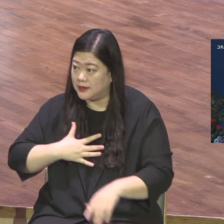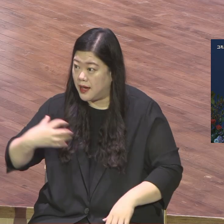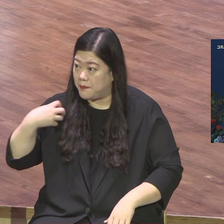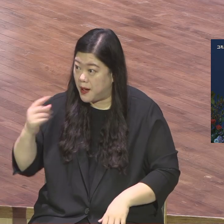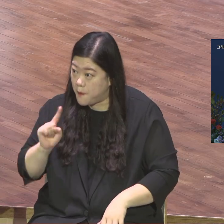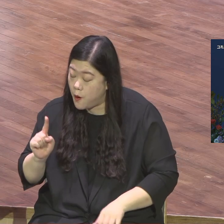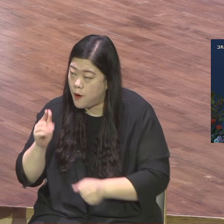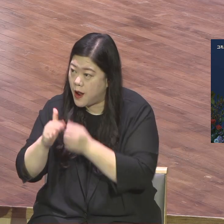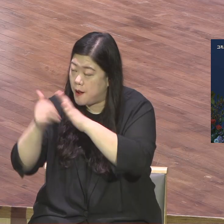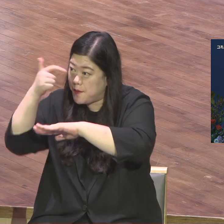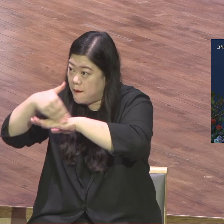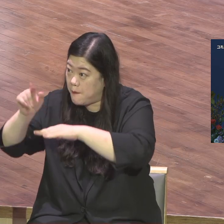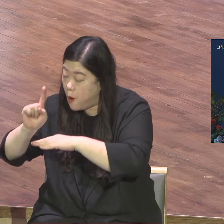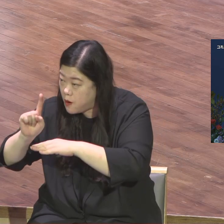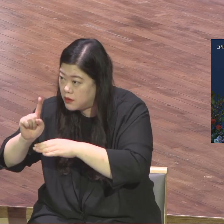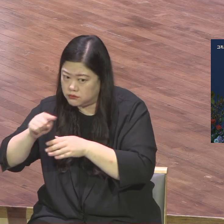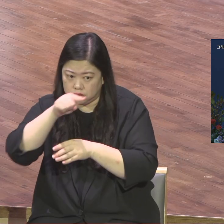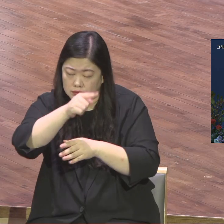위해서,